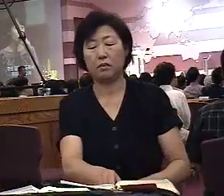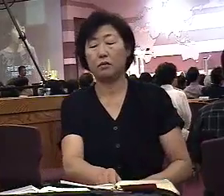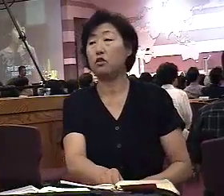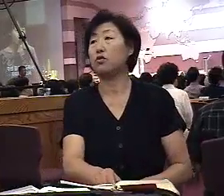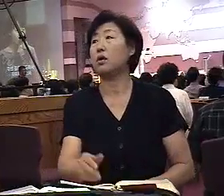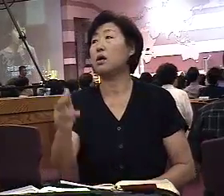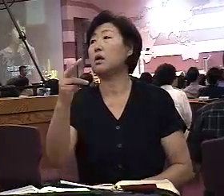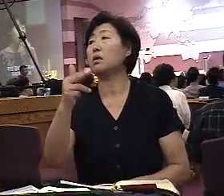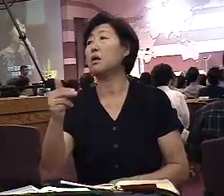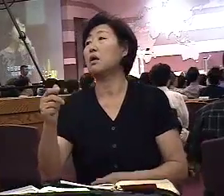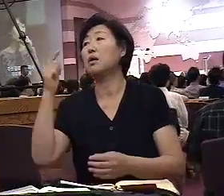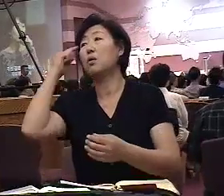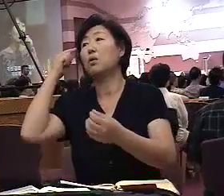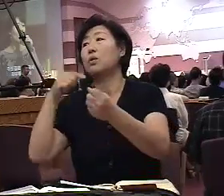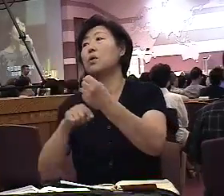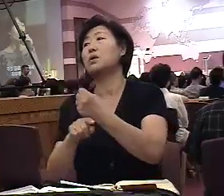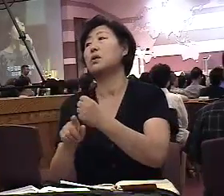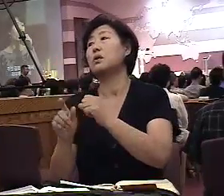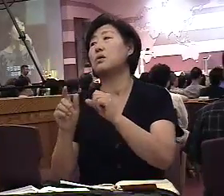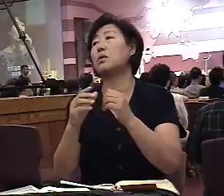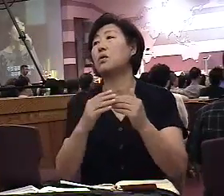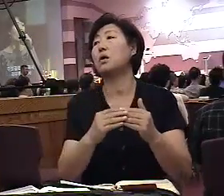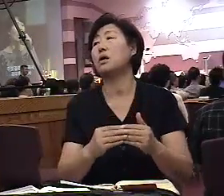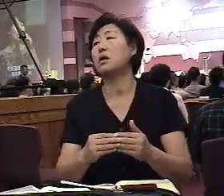주관하소서. 주 뜻대로